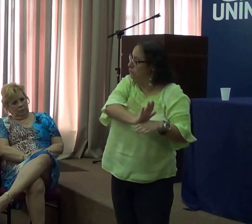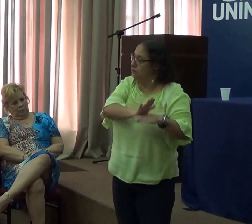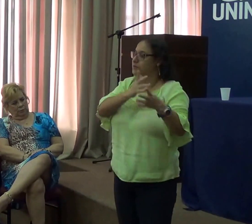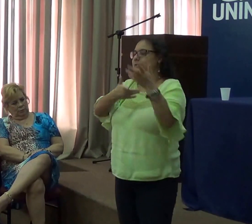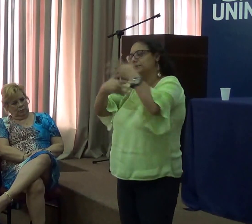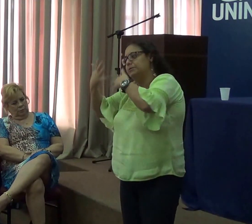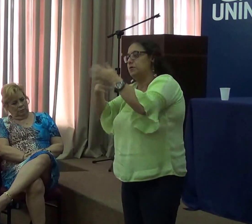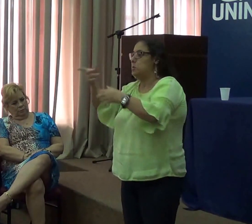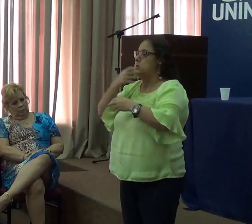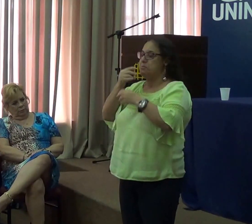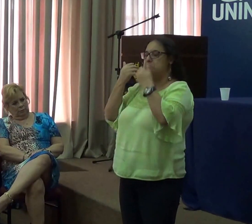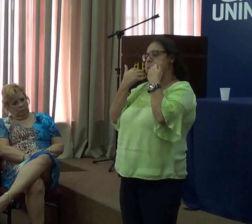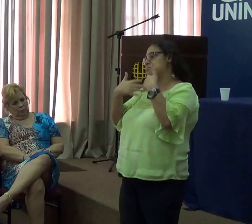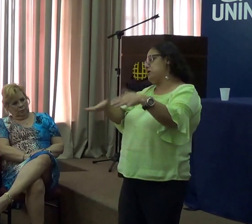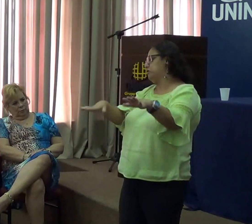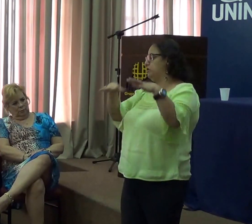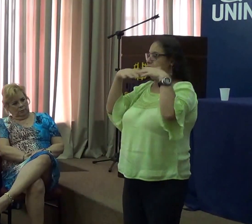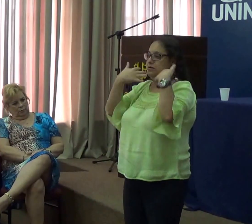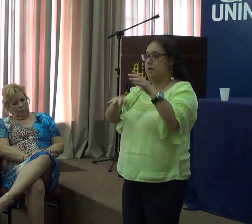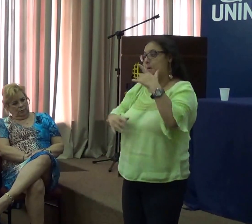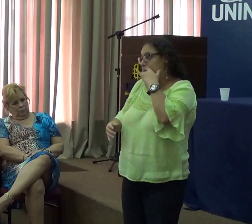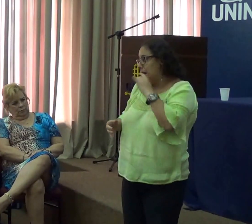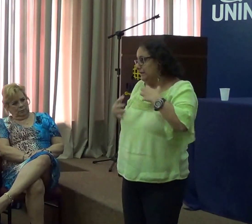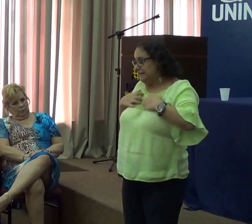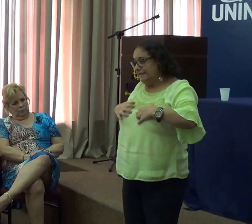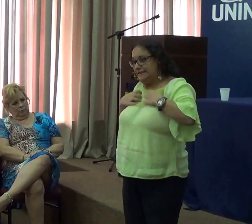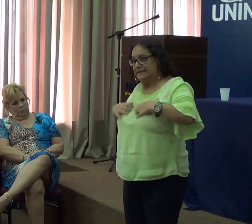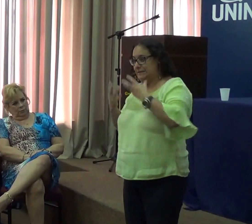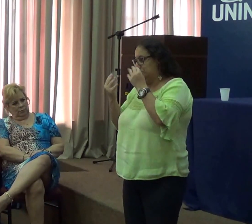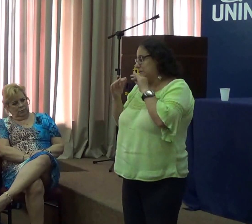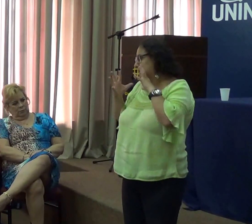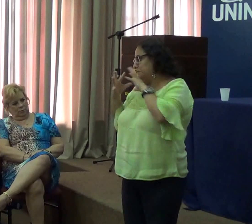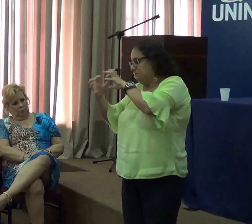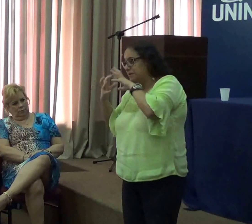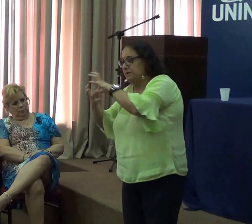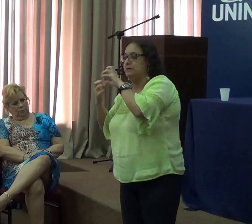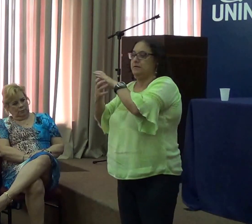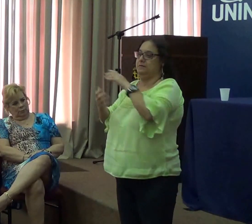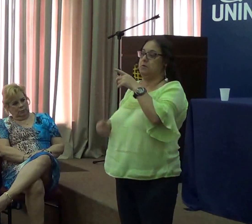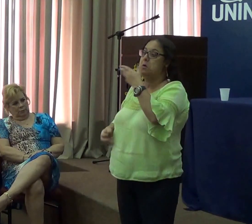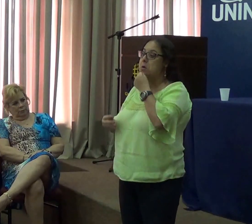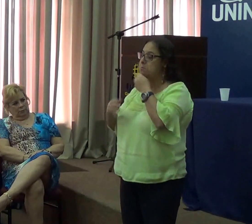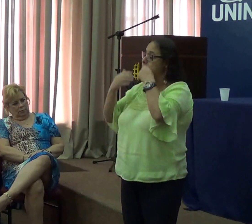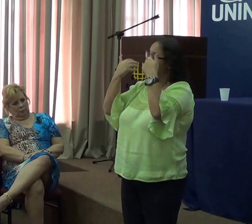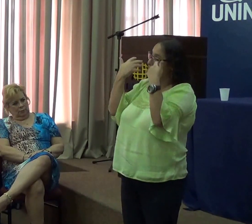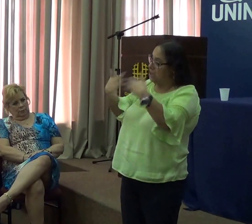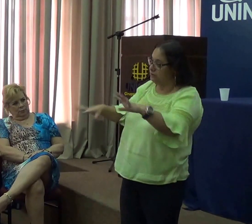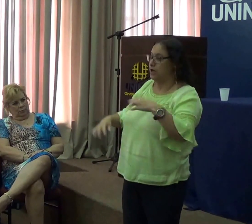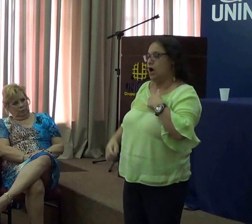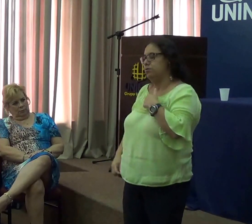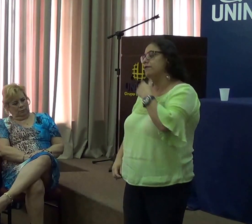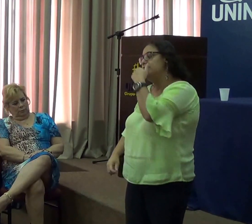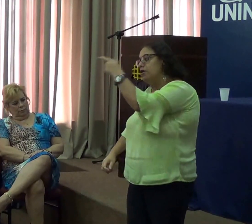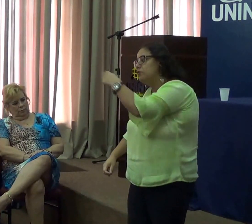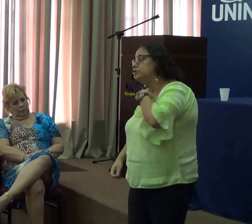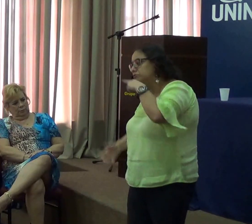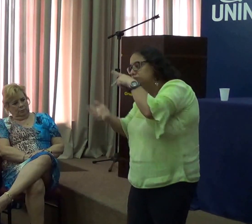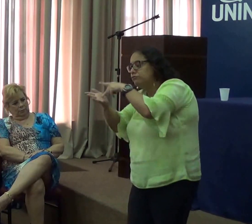Então como meu pai não tinha problema nenhum mas mesmo assim meu pai meu pai ficava irritado e